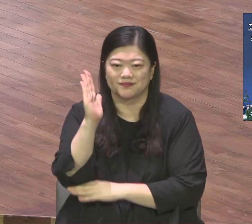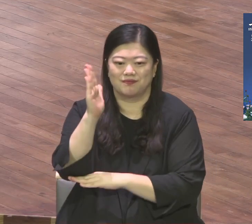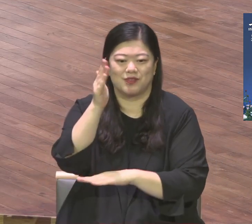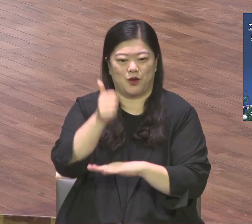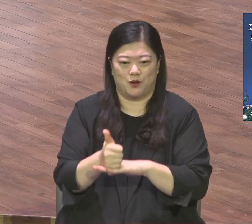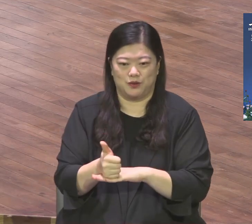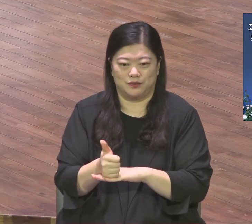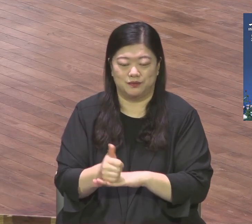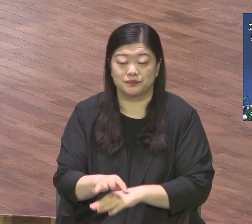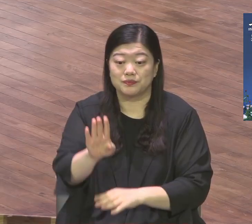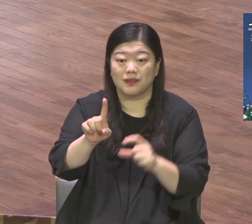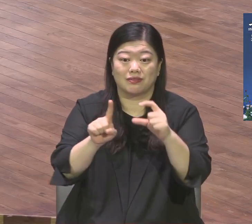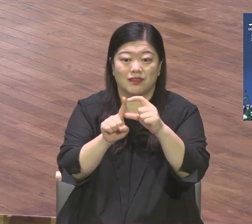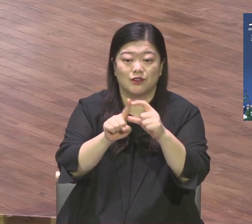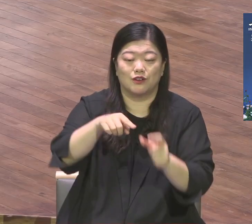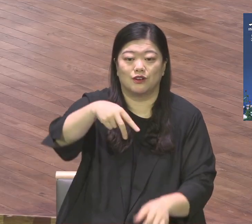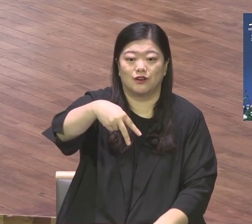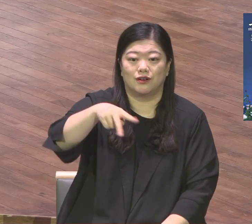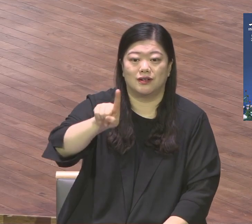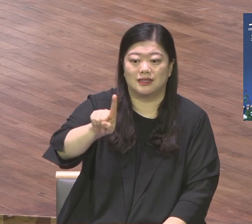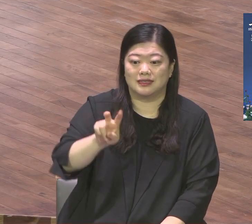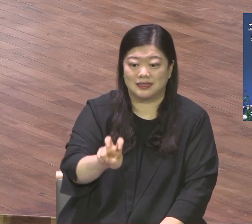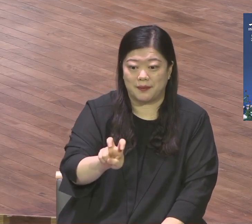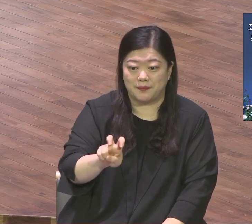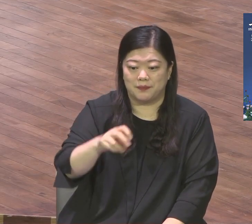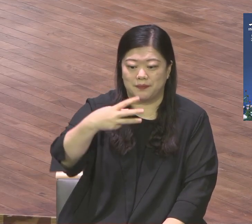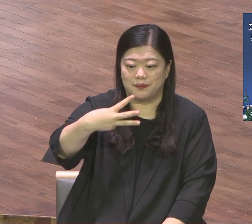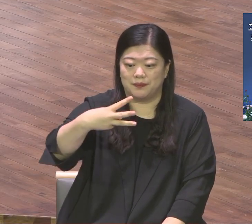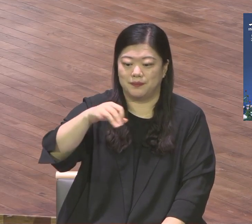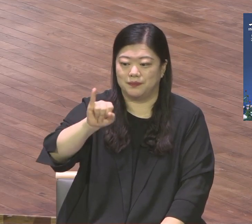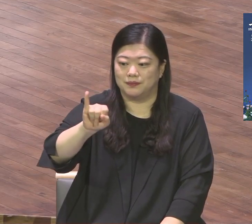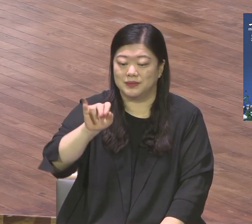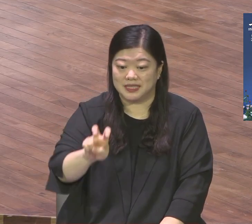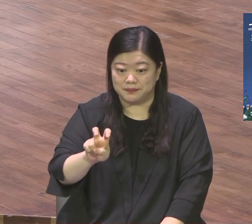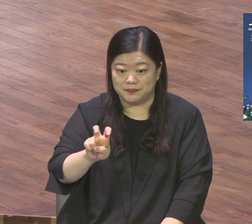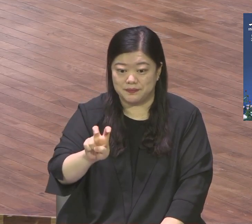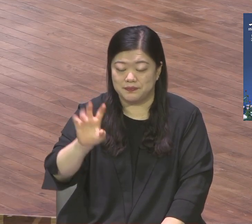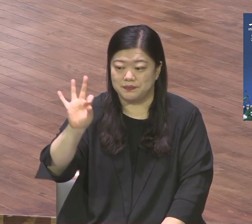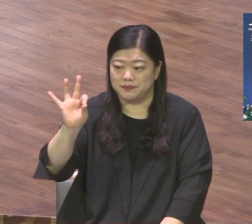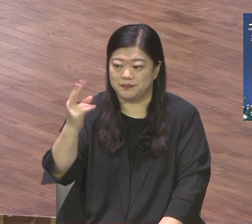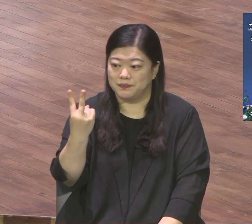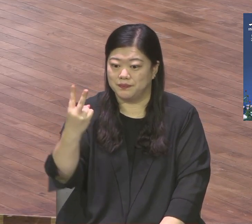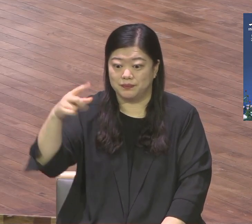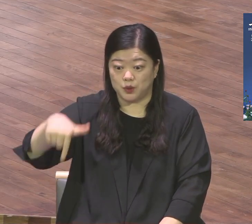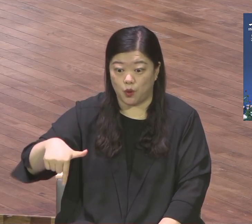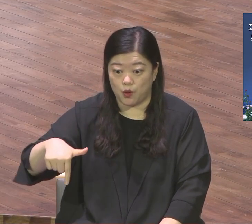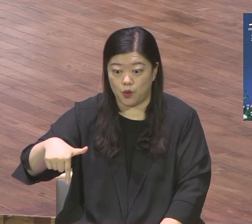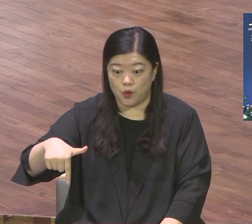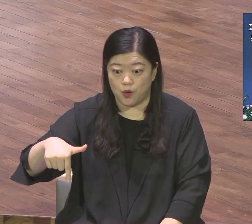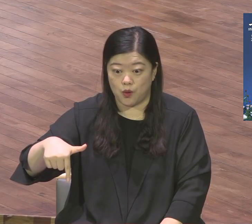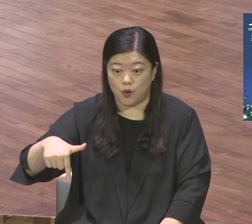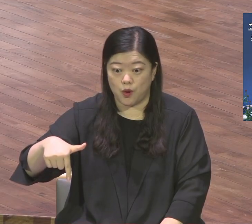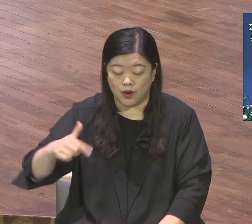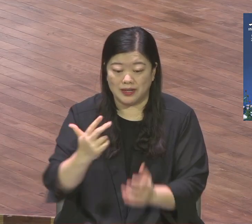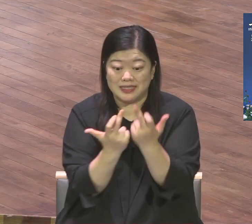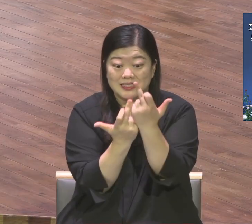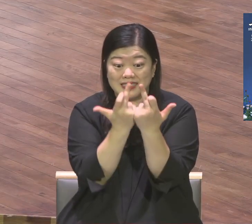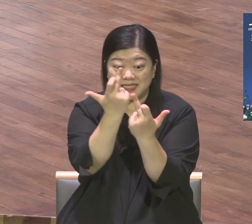결론입니다. 삼립욕이란 말이 있잖아요. 삼립으로 모욕한다. 자, 산에 가서